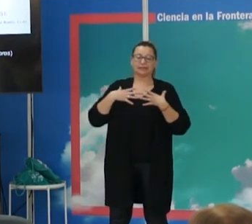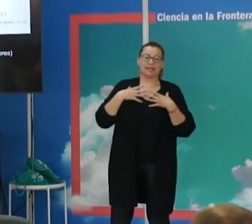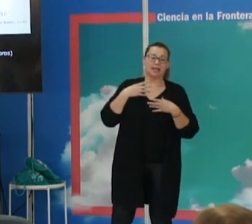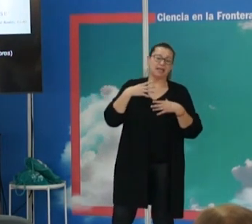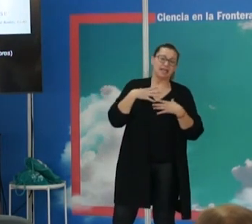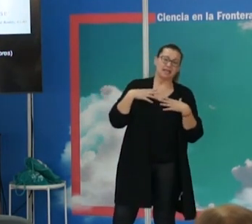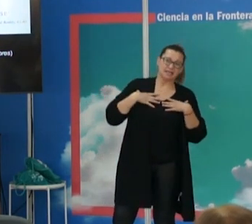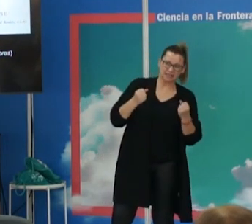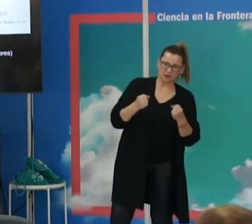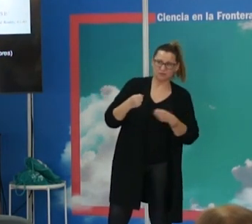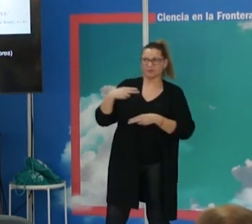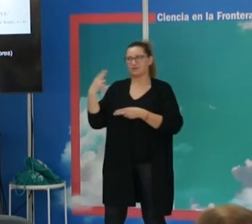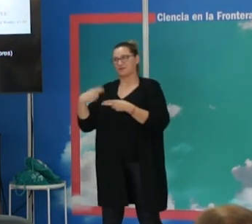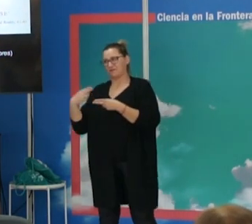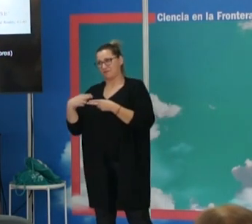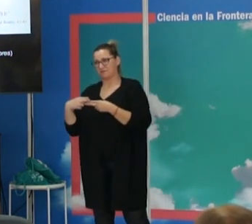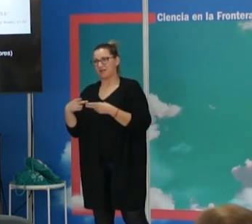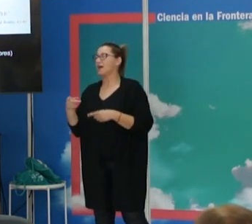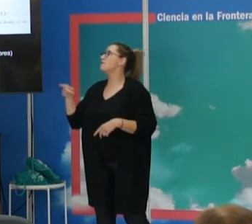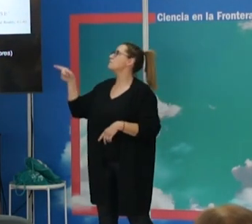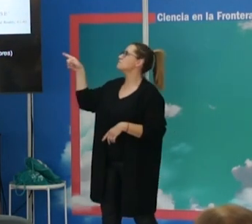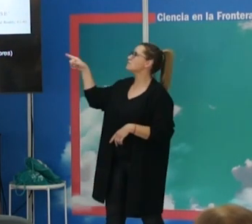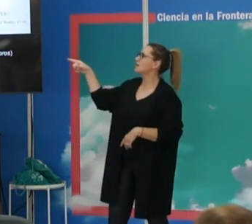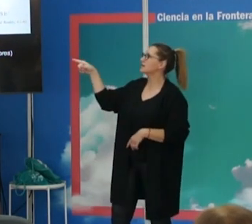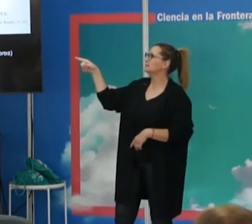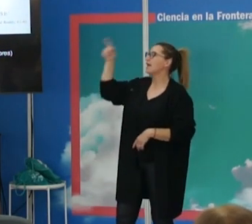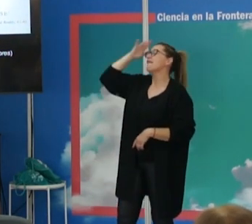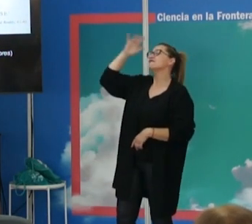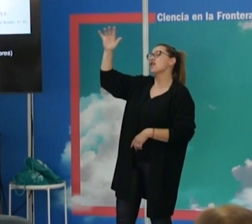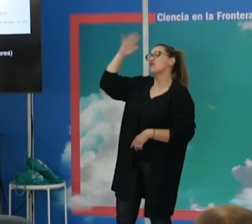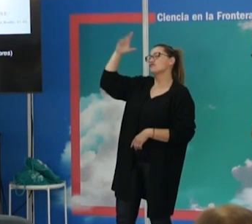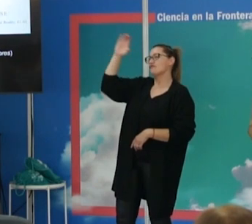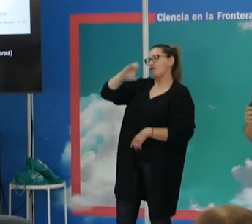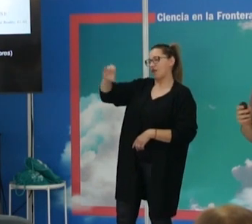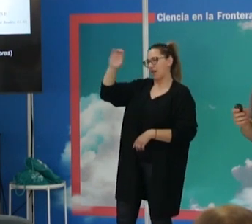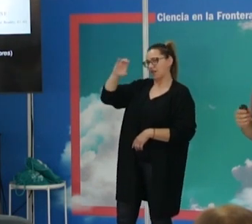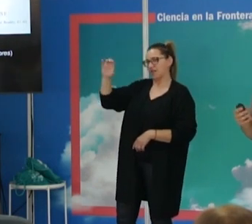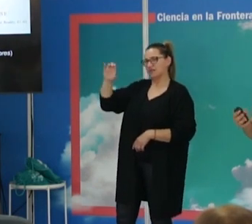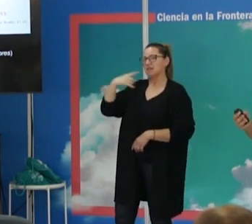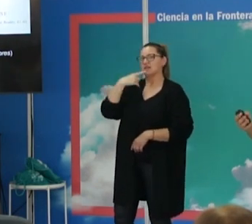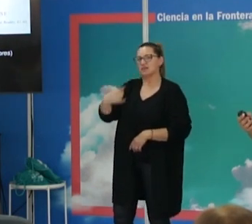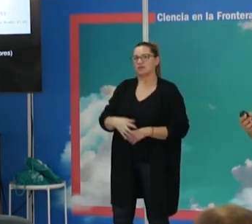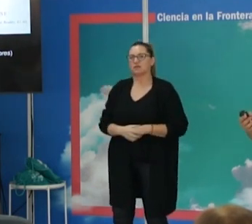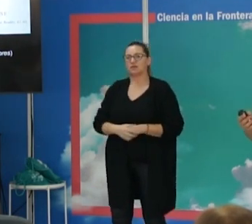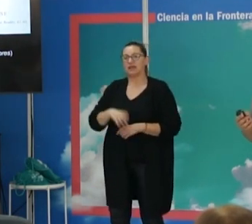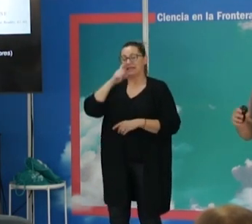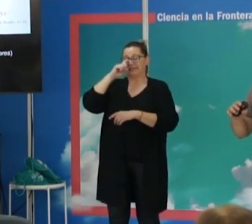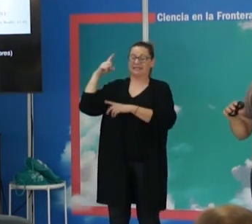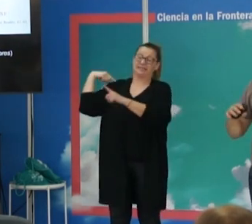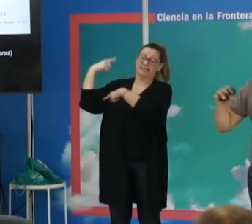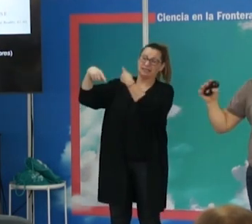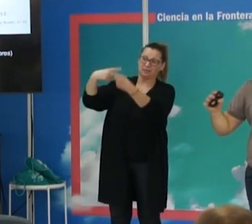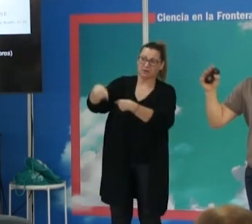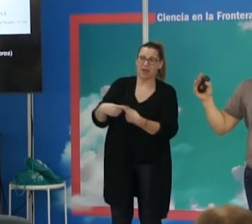fue tratada, yo creo que de forma muy lúcida, por este filósofo de la ciencia, diciendo que tradicionalmente hemos establecido